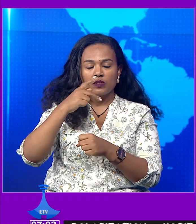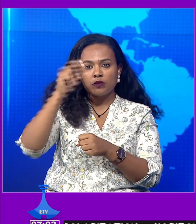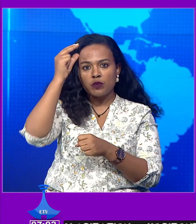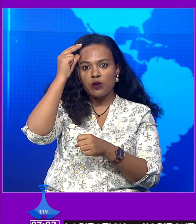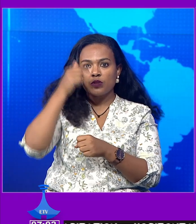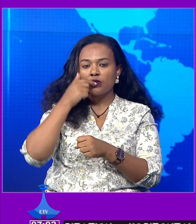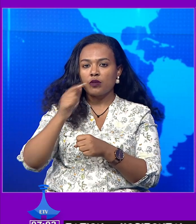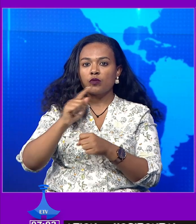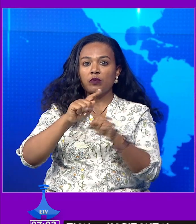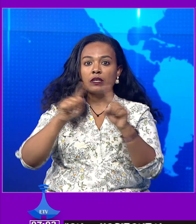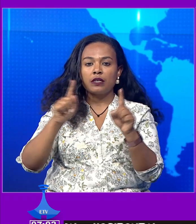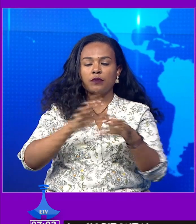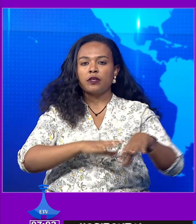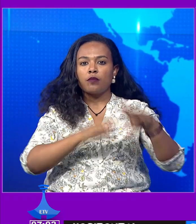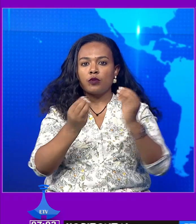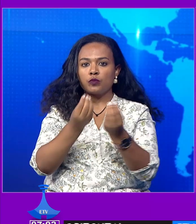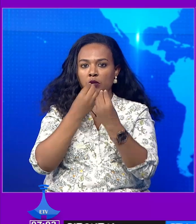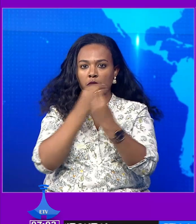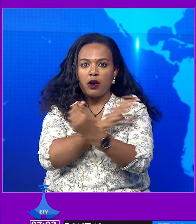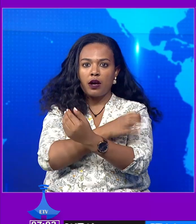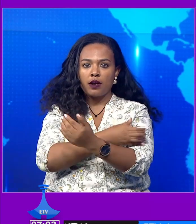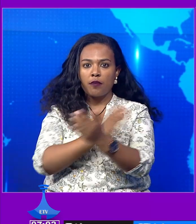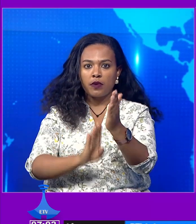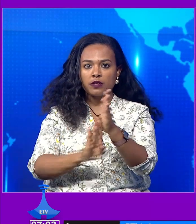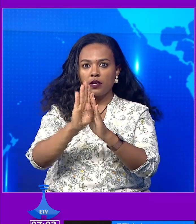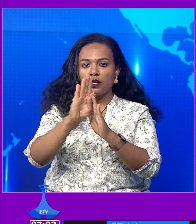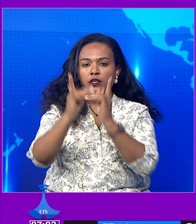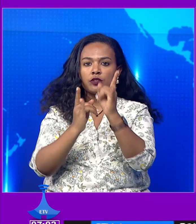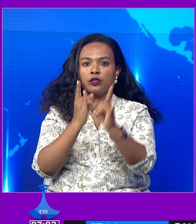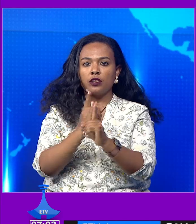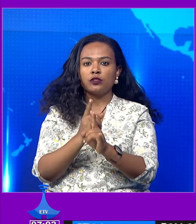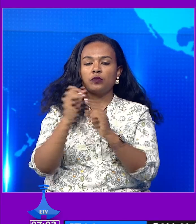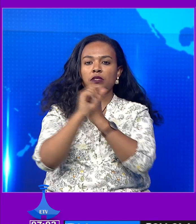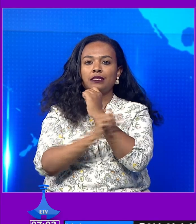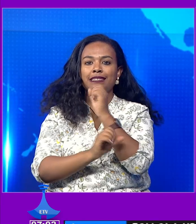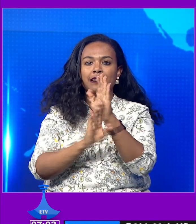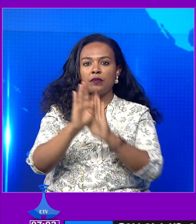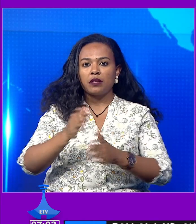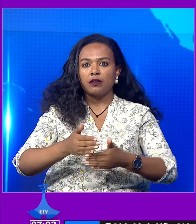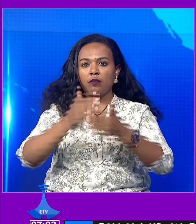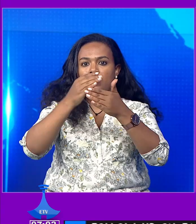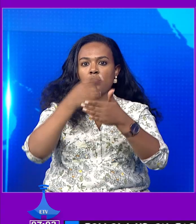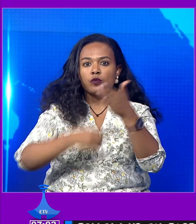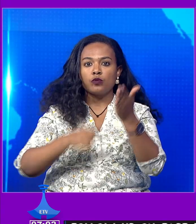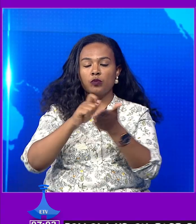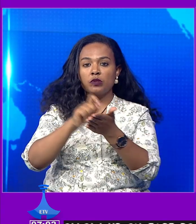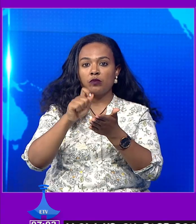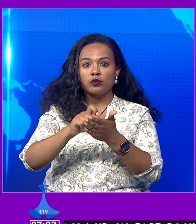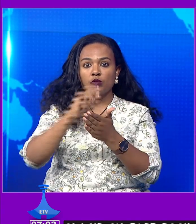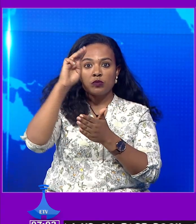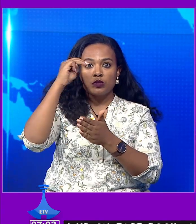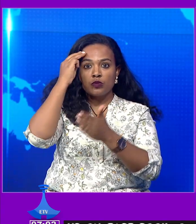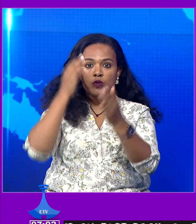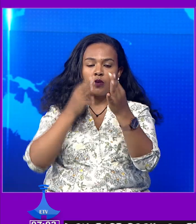የገለጹት። በተለይም በተማሪዎች ምገባ፣ በአቅም ማሳደግ፣ በዲጂታላይዜሽን፣ በመሰረተ ልማት ግንባታ ውጤቶች መመዝገባቸውን ሚኒስትሩ